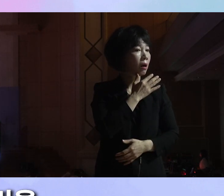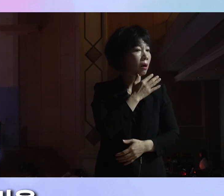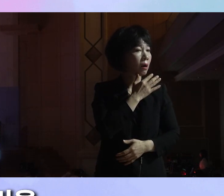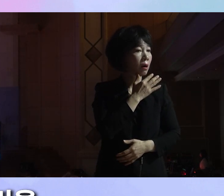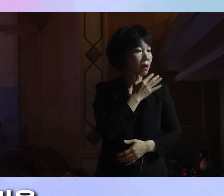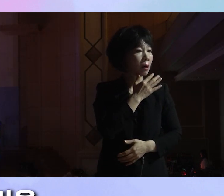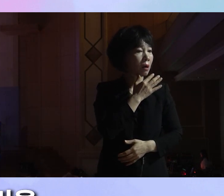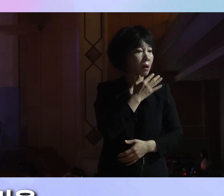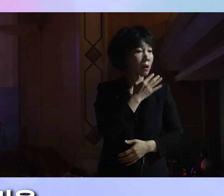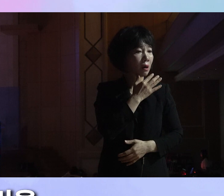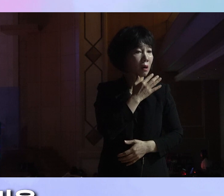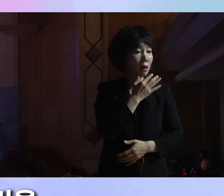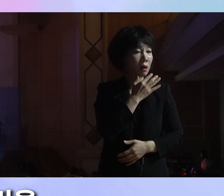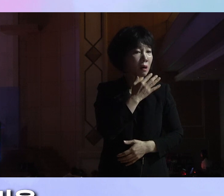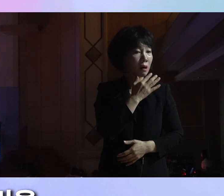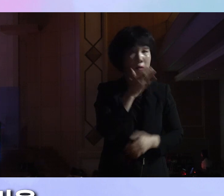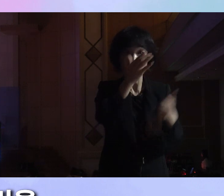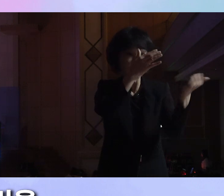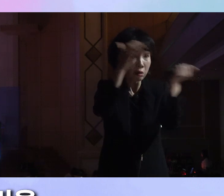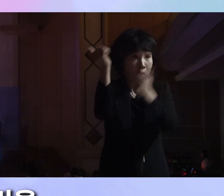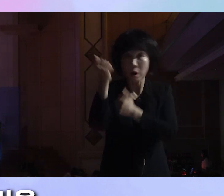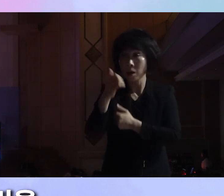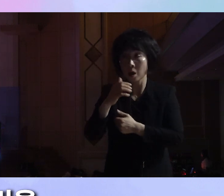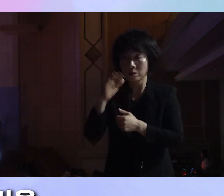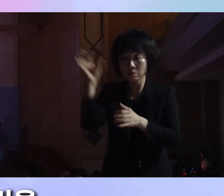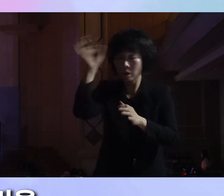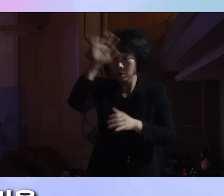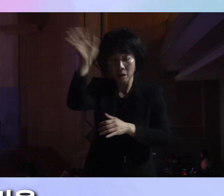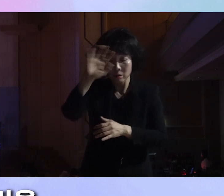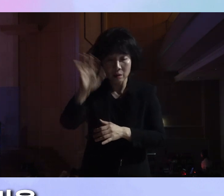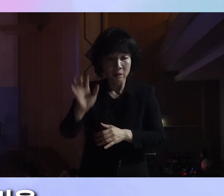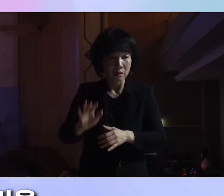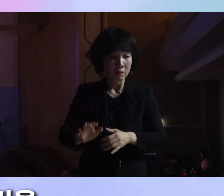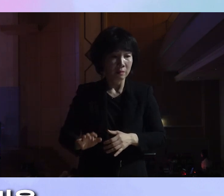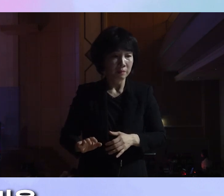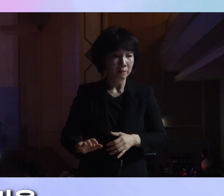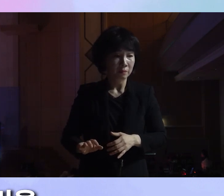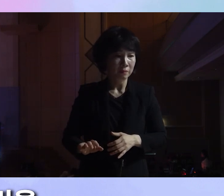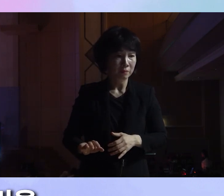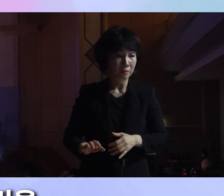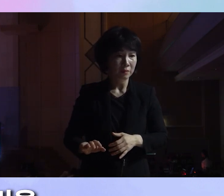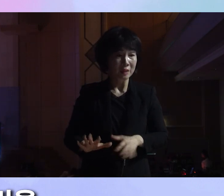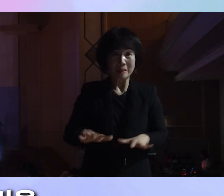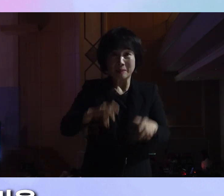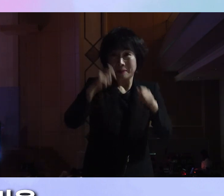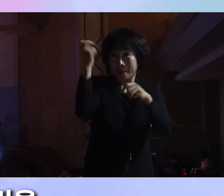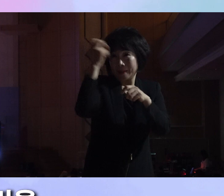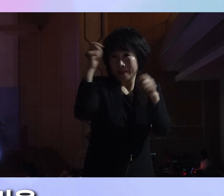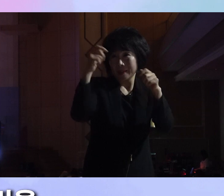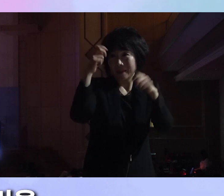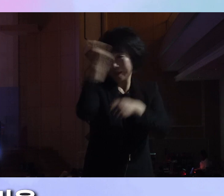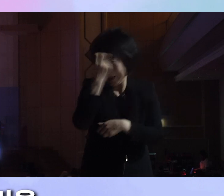뭐 좀 찾으셨습니까? 아니, 아무것도. 저 수색 중단하지.